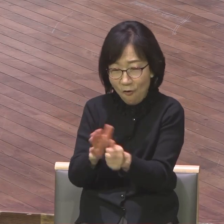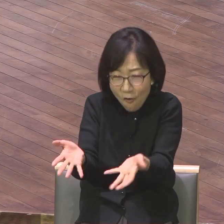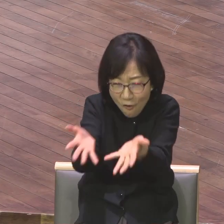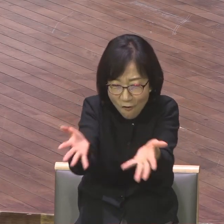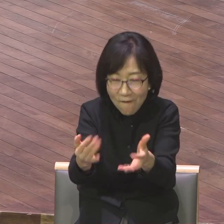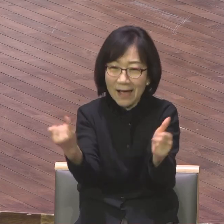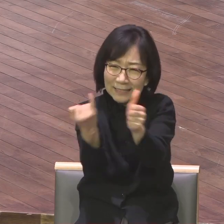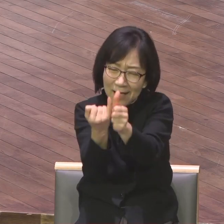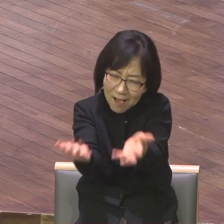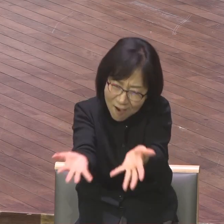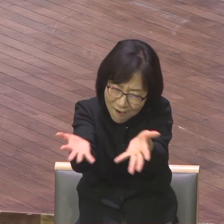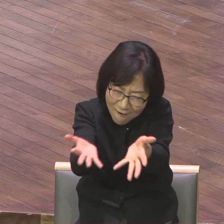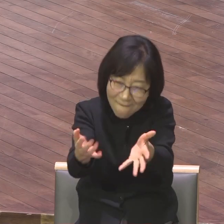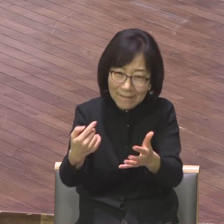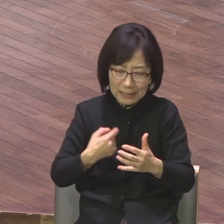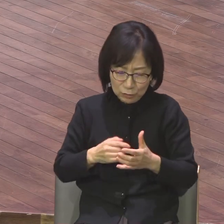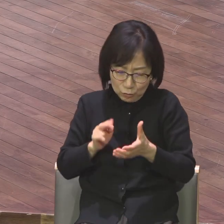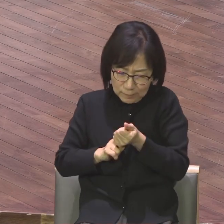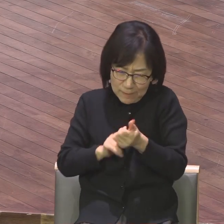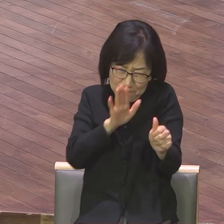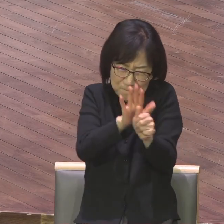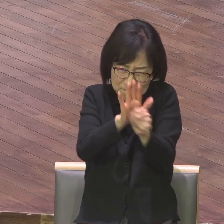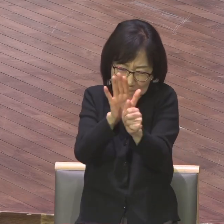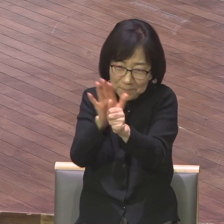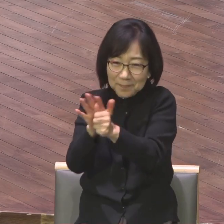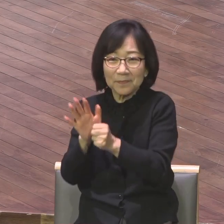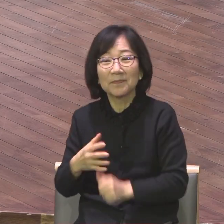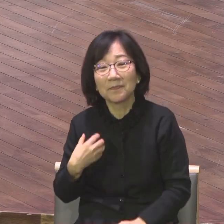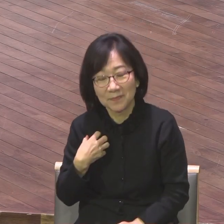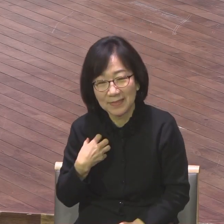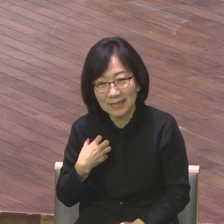오직 예수 그리스도를 드러내는